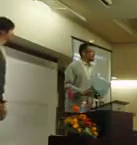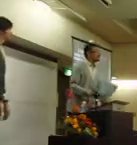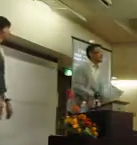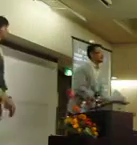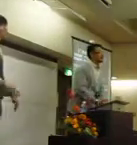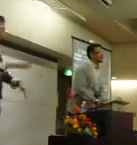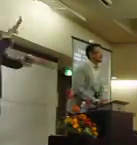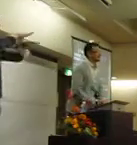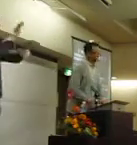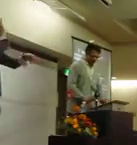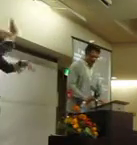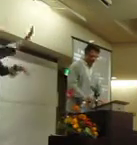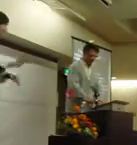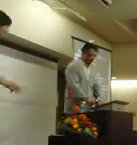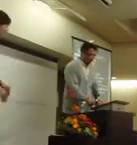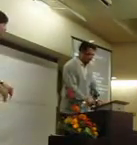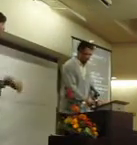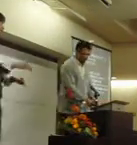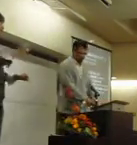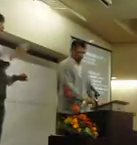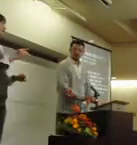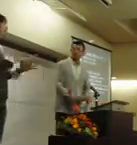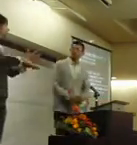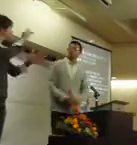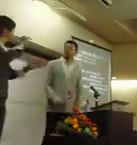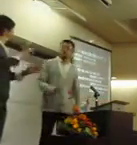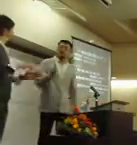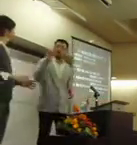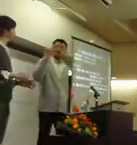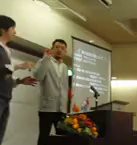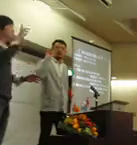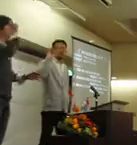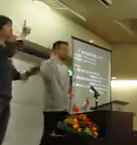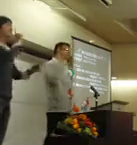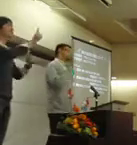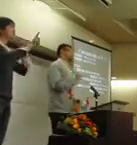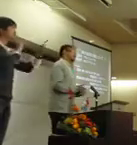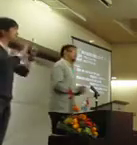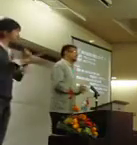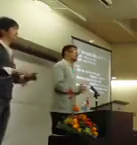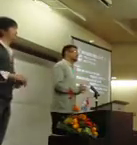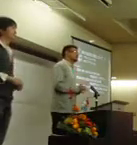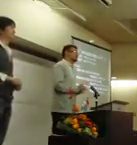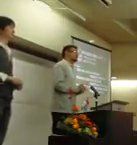時間がないので、早速御言葉を